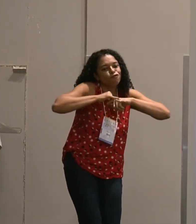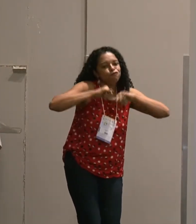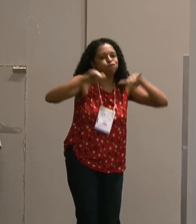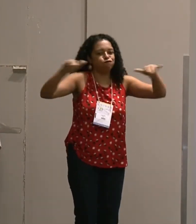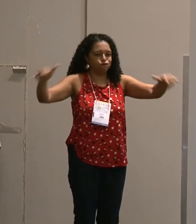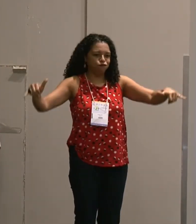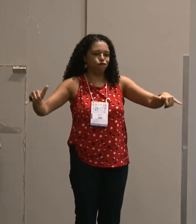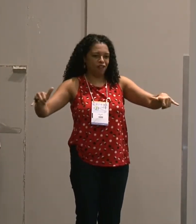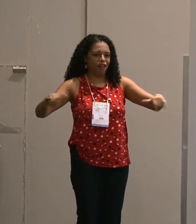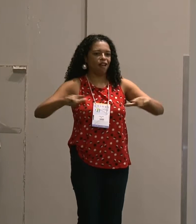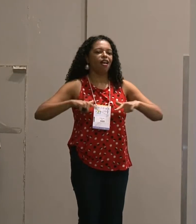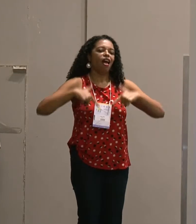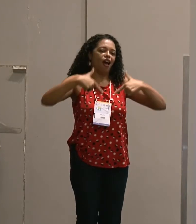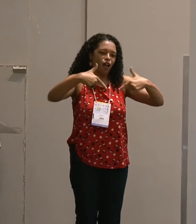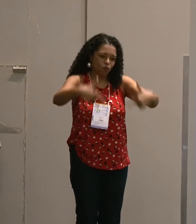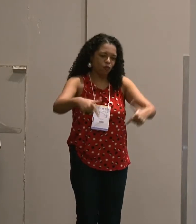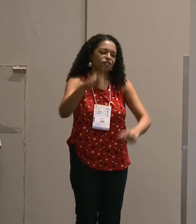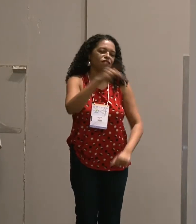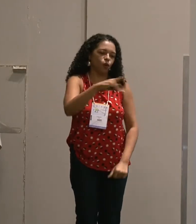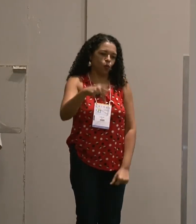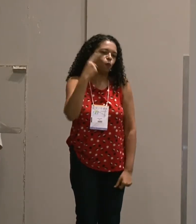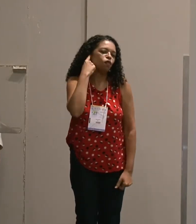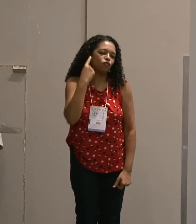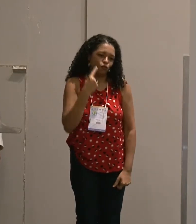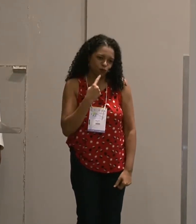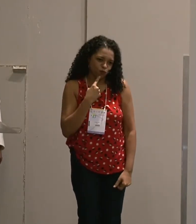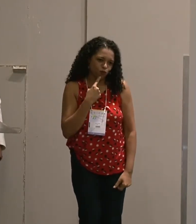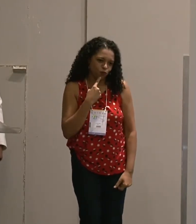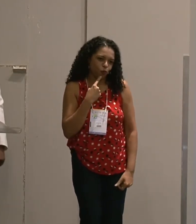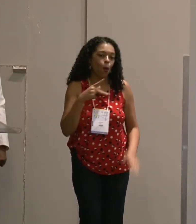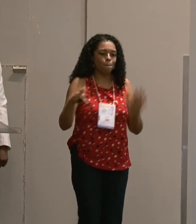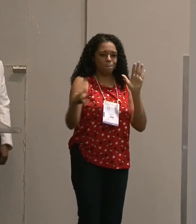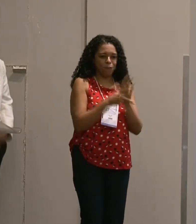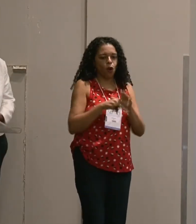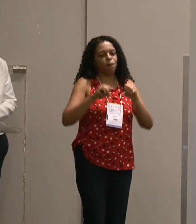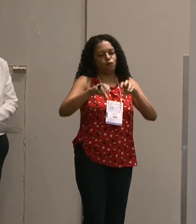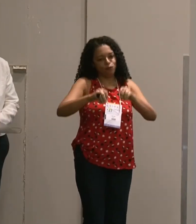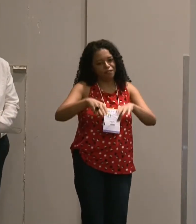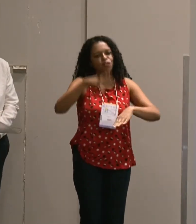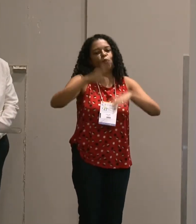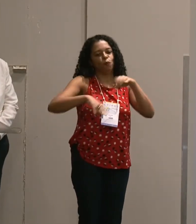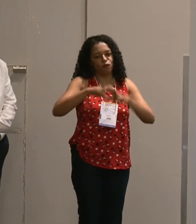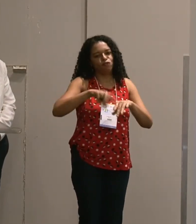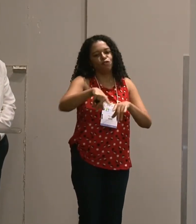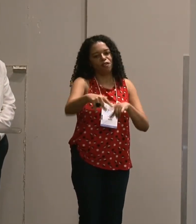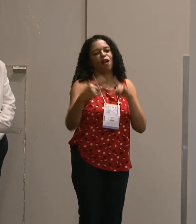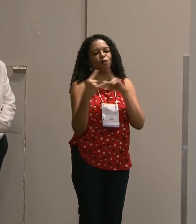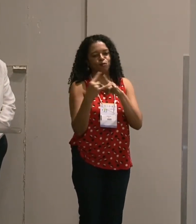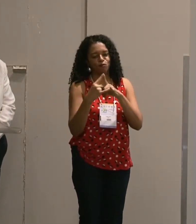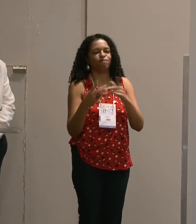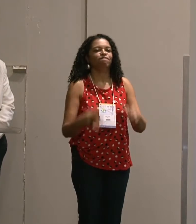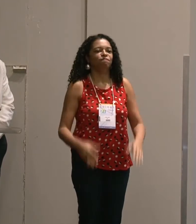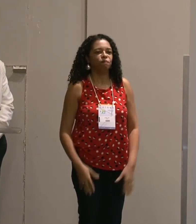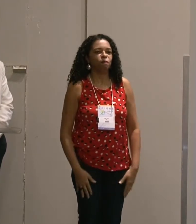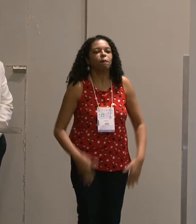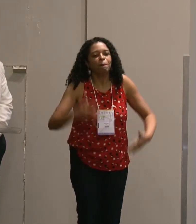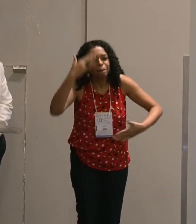nós precisamos de estratégias de divulgação dessa atuação do professor surdo dentro da educação profissional no